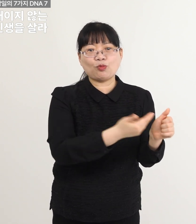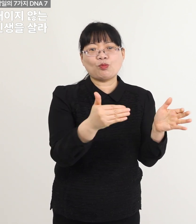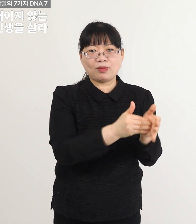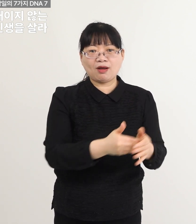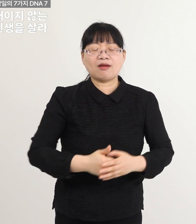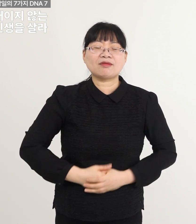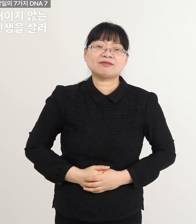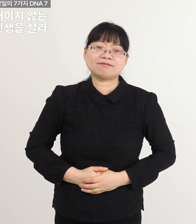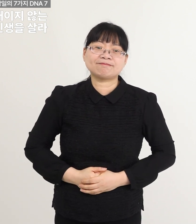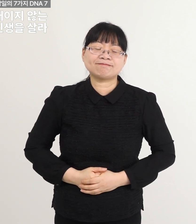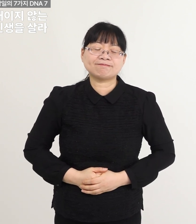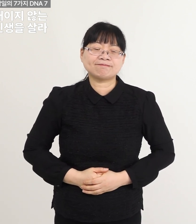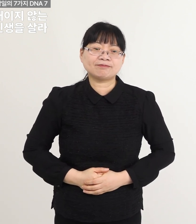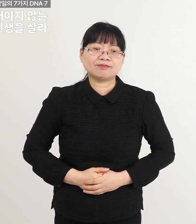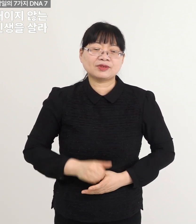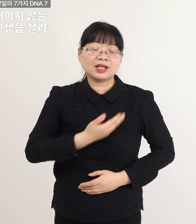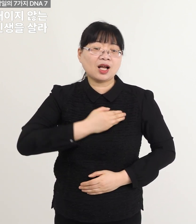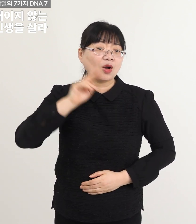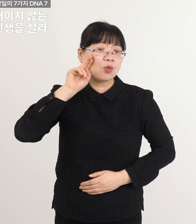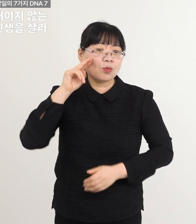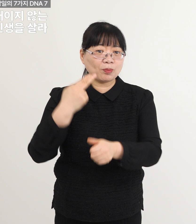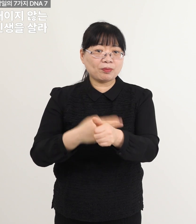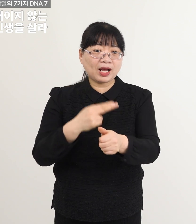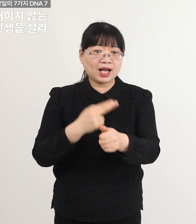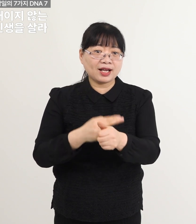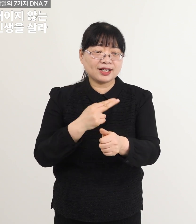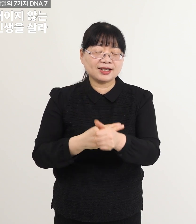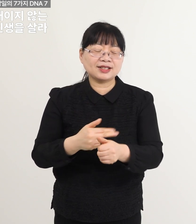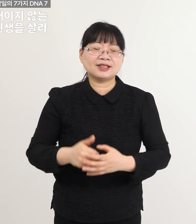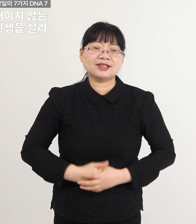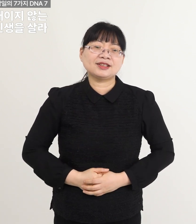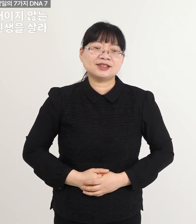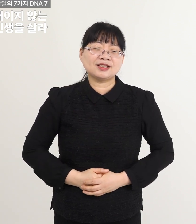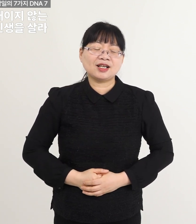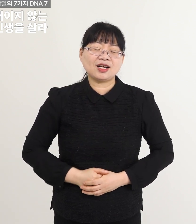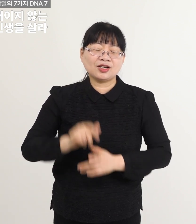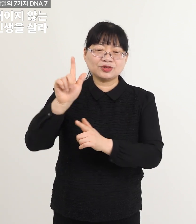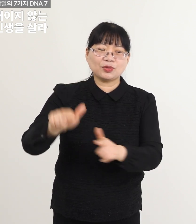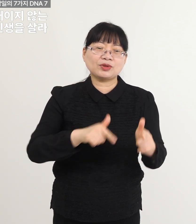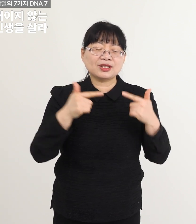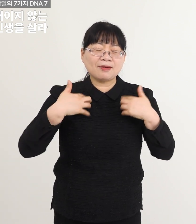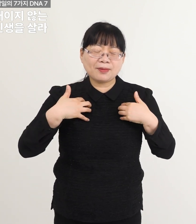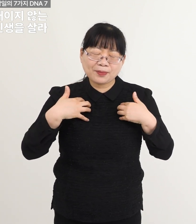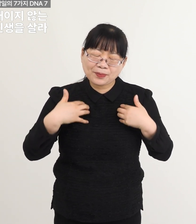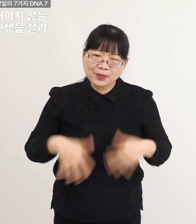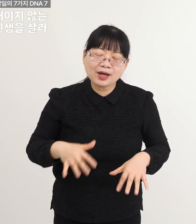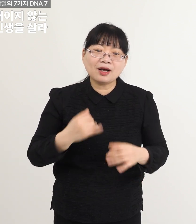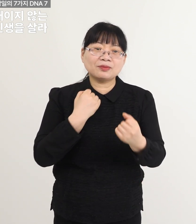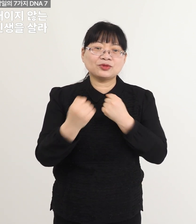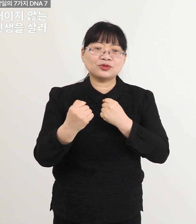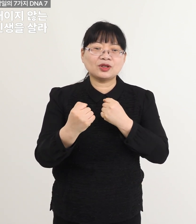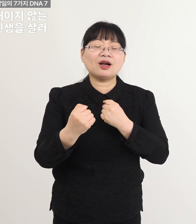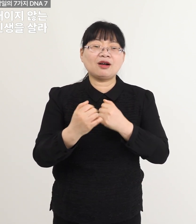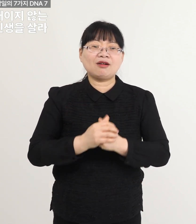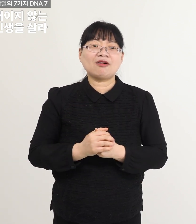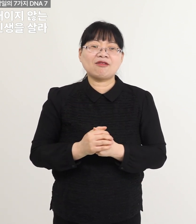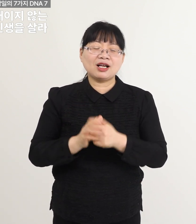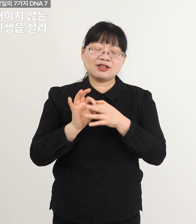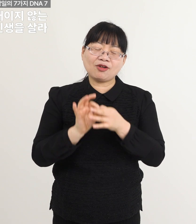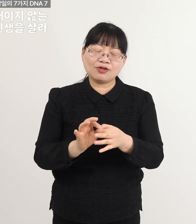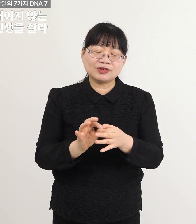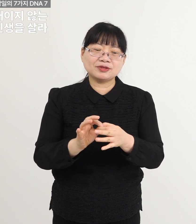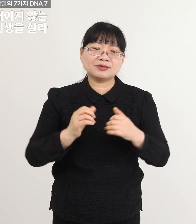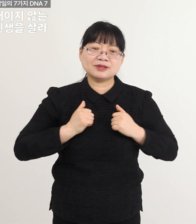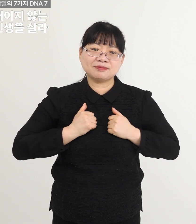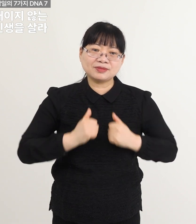것이었다. 이것이 사도 바울이 종일 그 피곤한 일정을 다 뒤로 하고